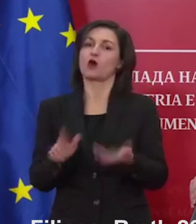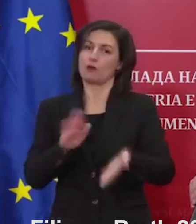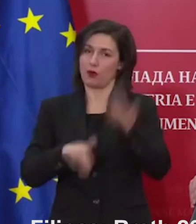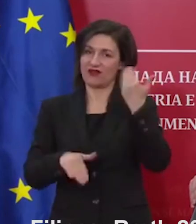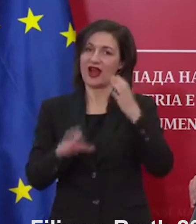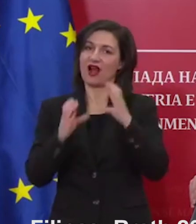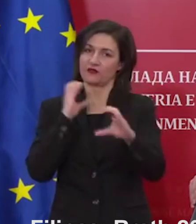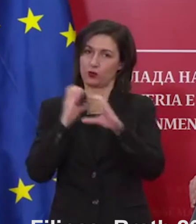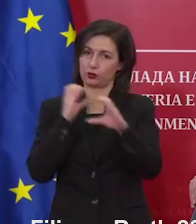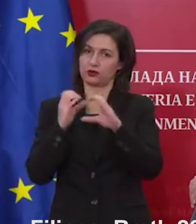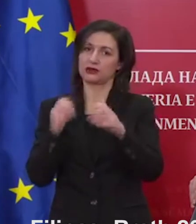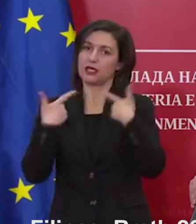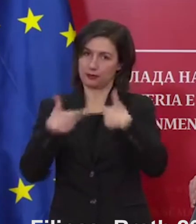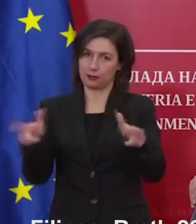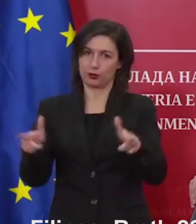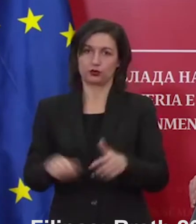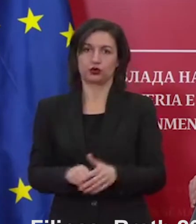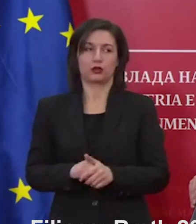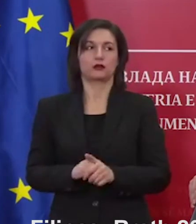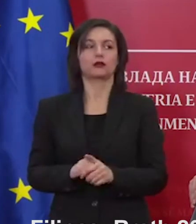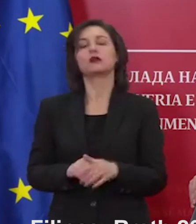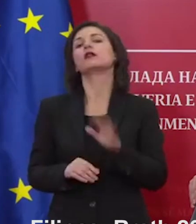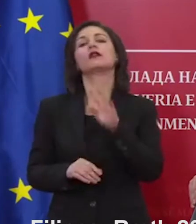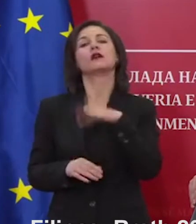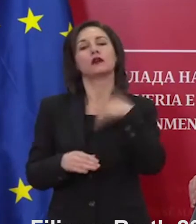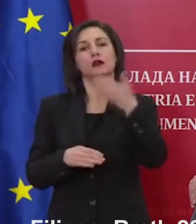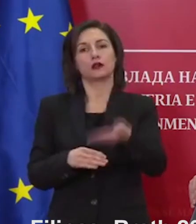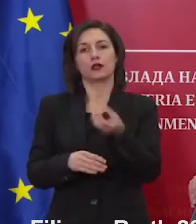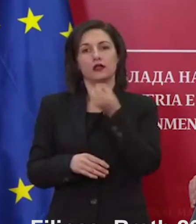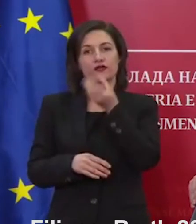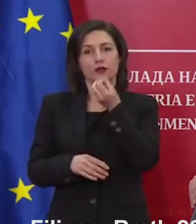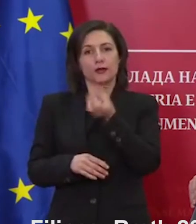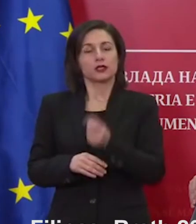околу 200 луѓе кои што беа наши државени, кои што беа